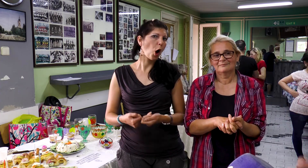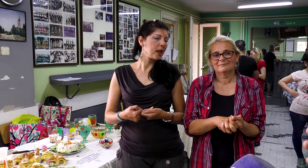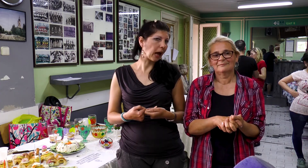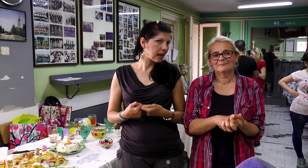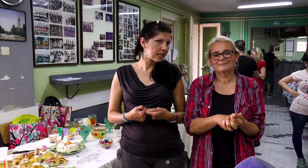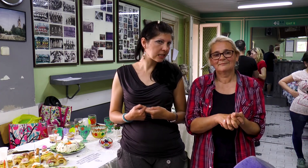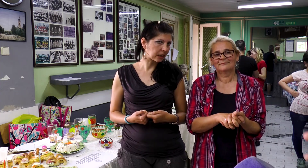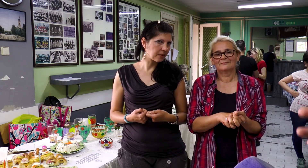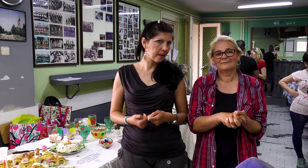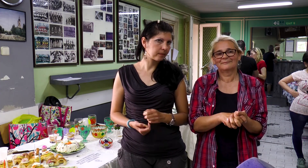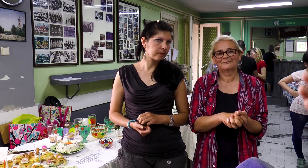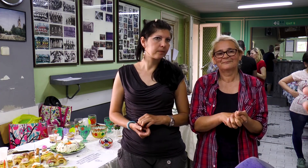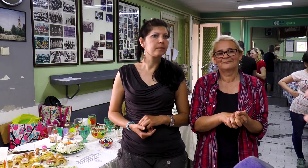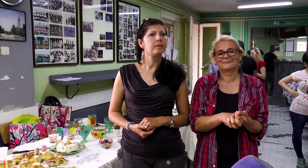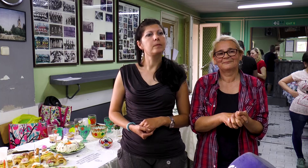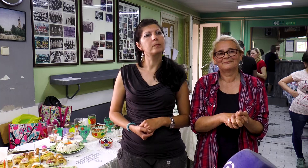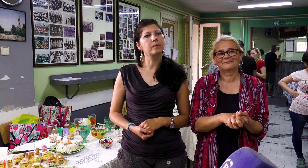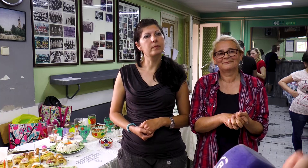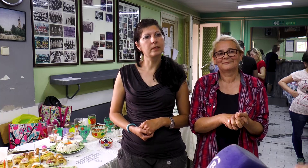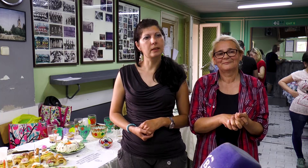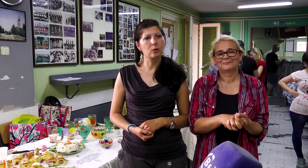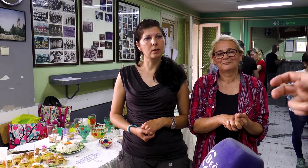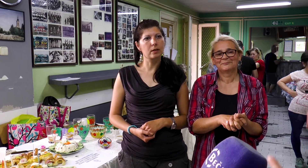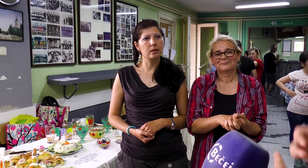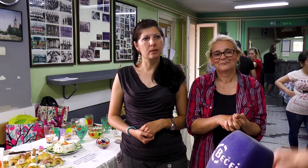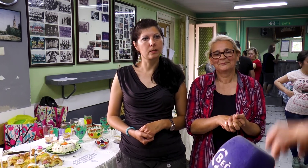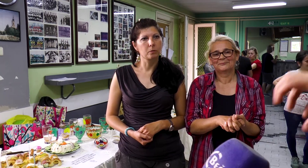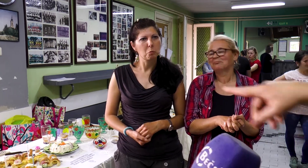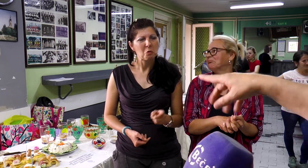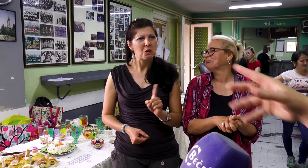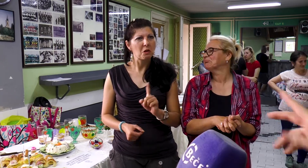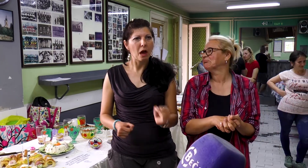zahtevno slikati izdan? Koliko je teško.